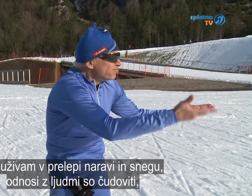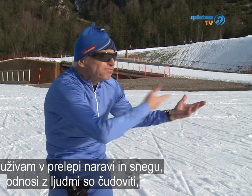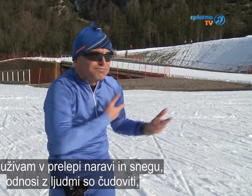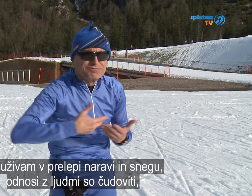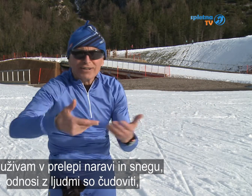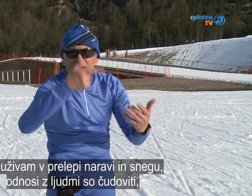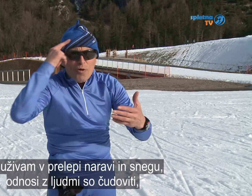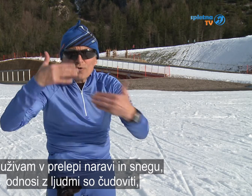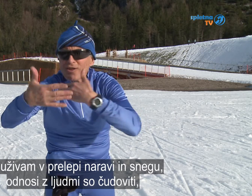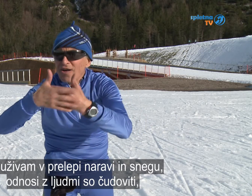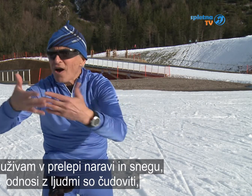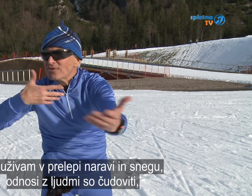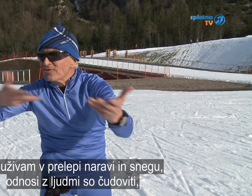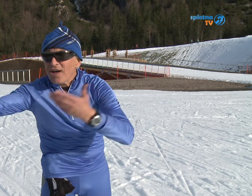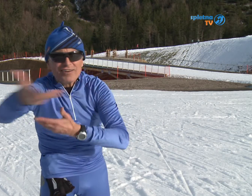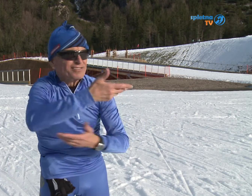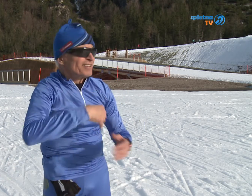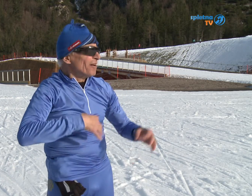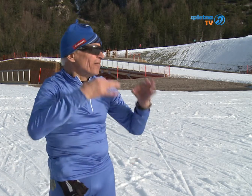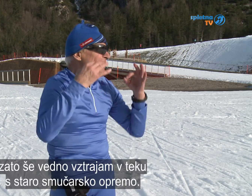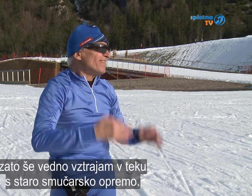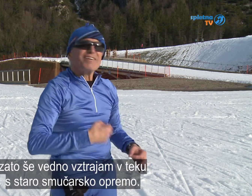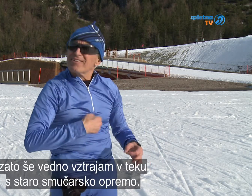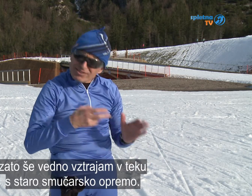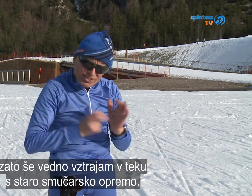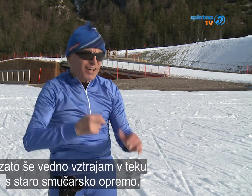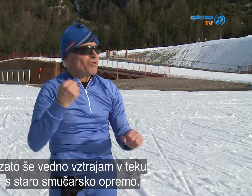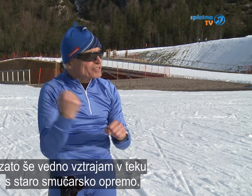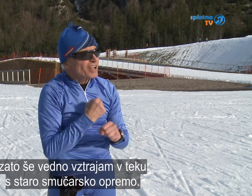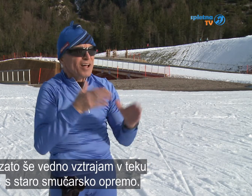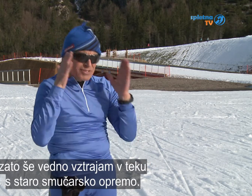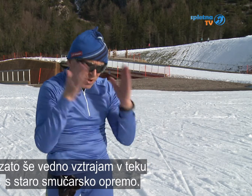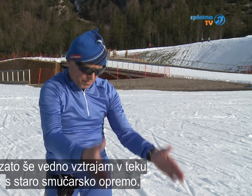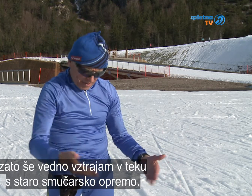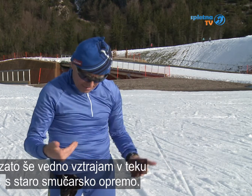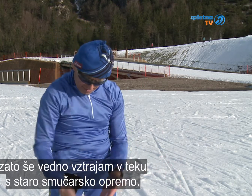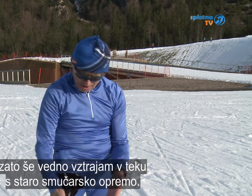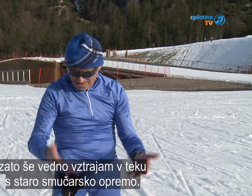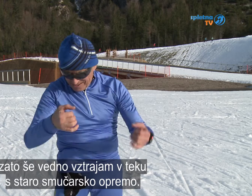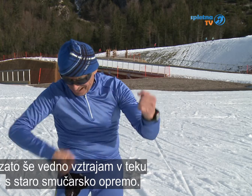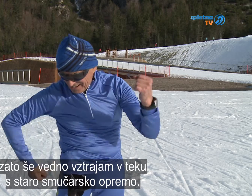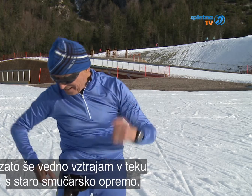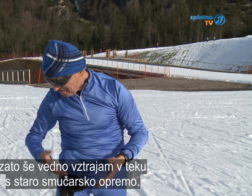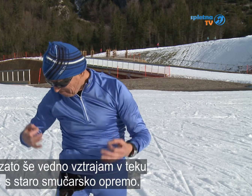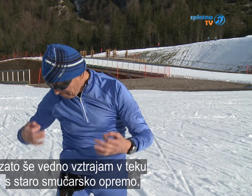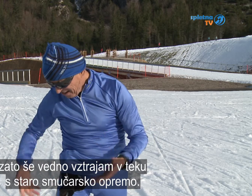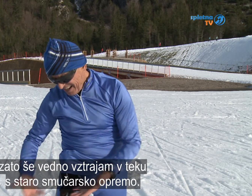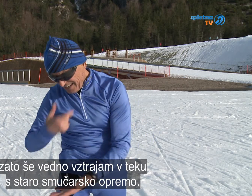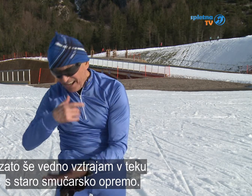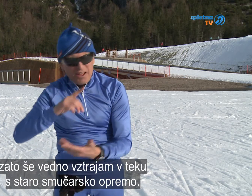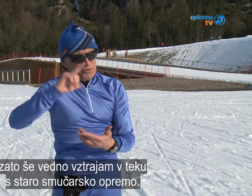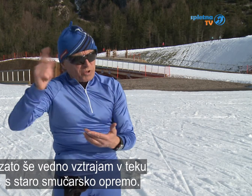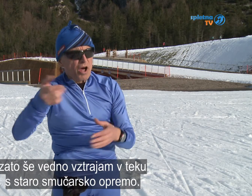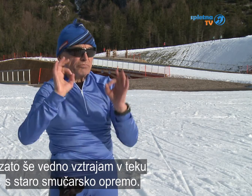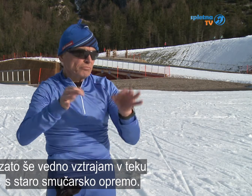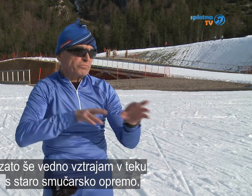uživam, ker sem v naravi, ker na snegu spoznavam ljudi, so pozitivni odnosi in jaz upam,